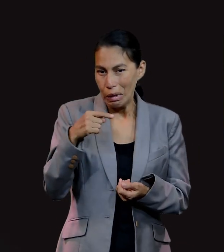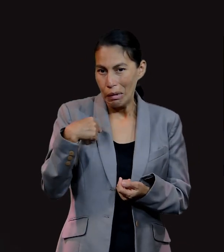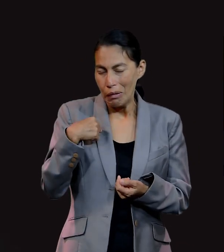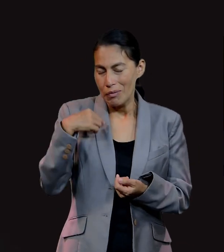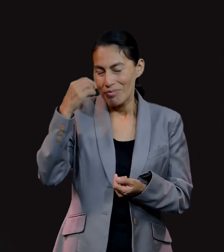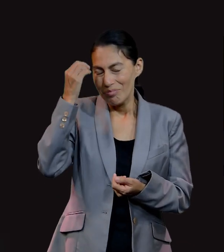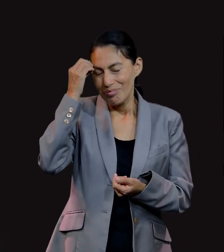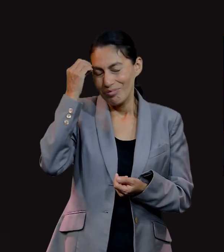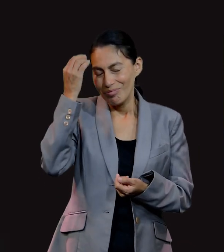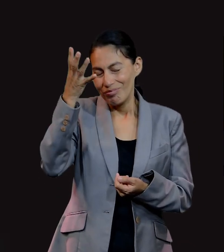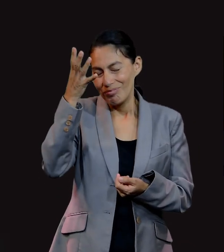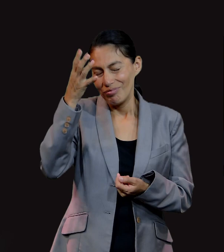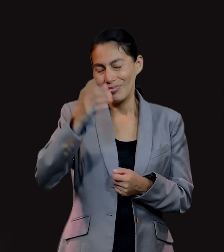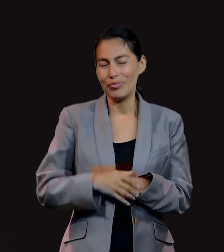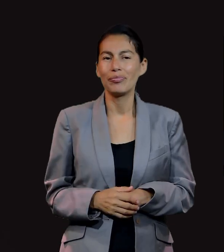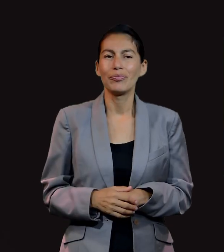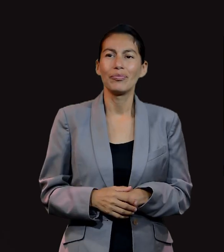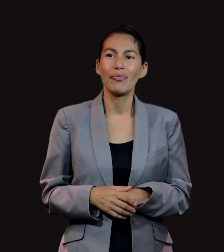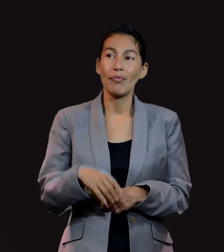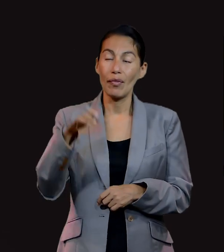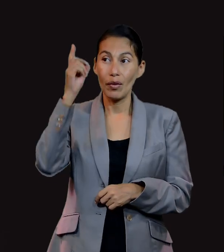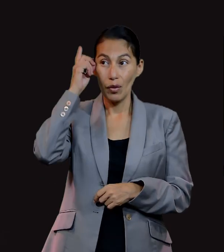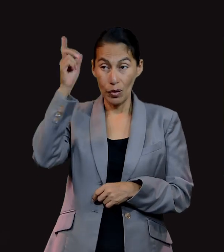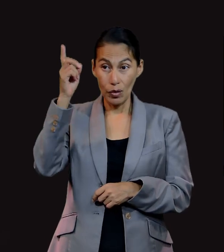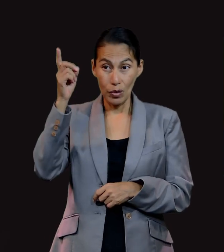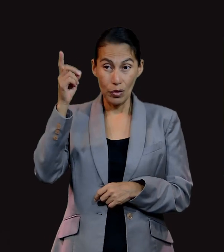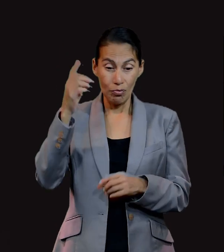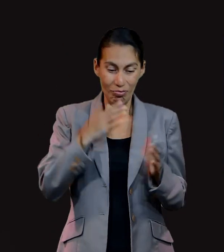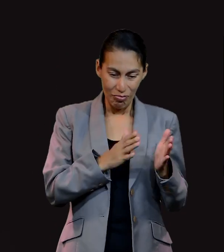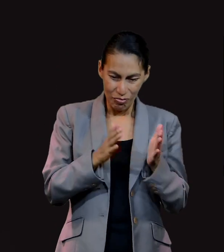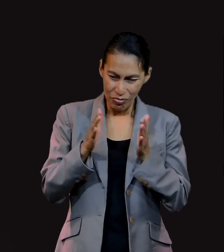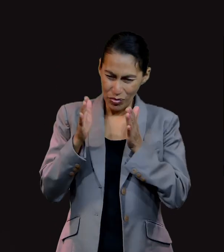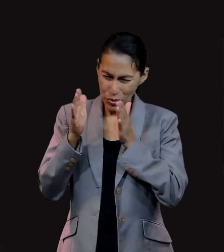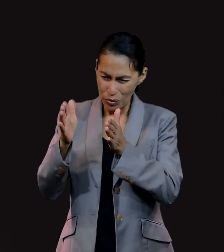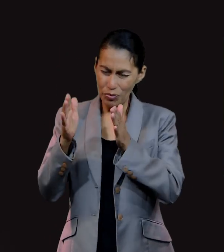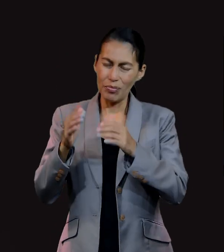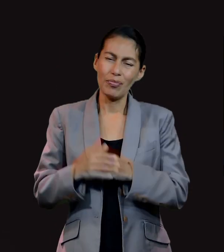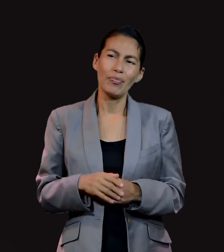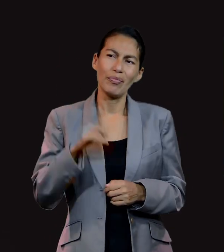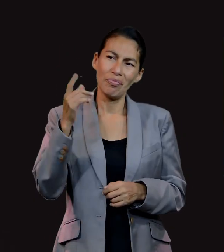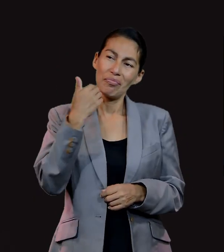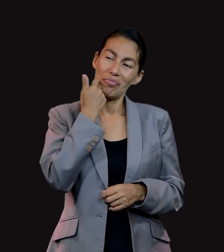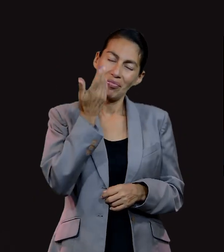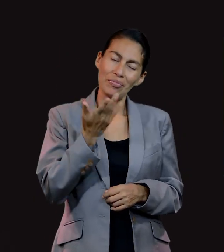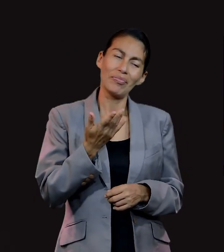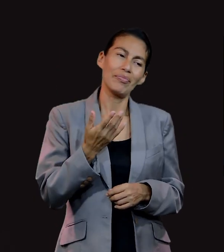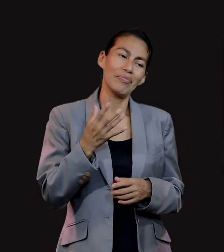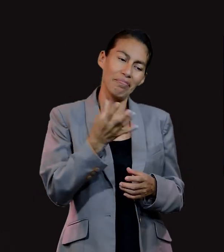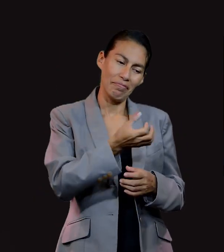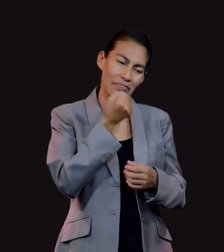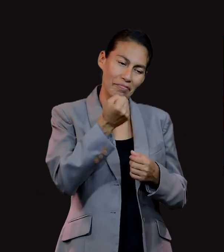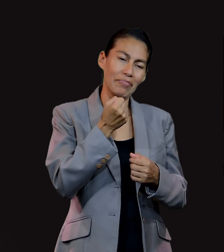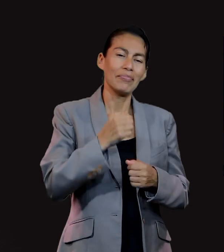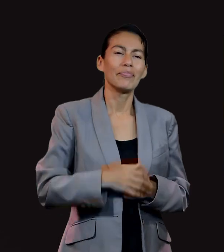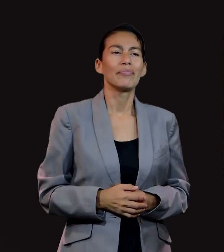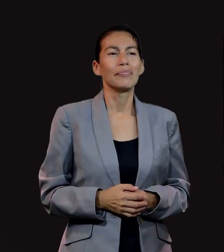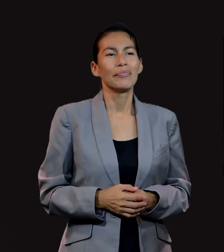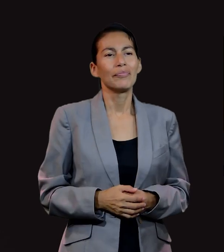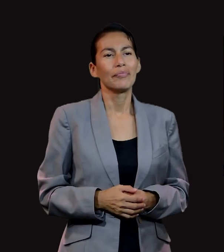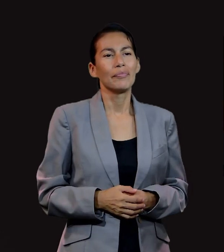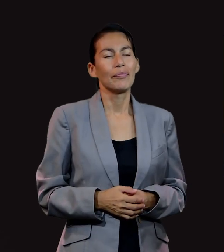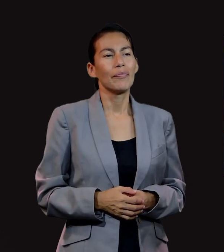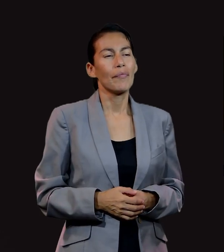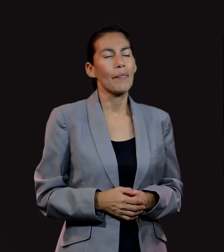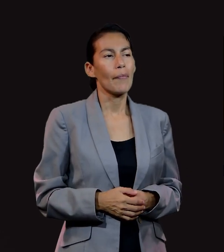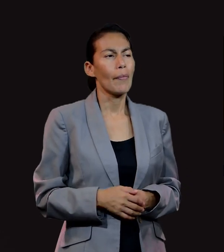que nosotros no podemos huir de Dios cuando Dios nos tiene para un propósito va a ser hasta lo imposible así